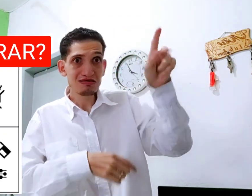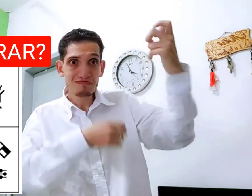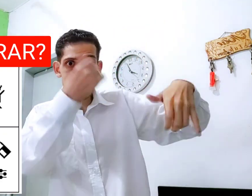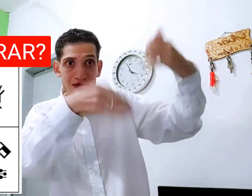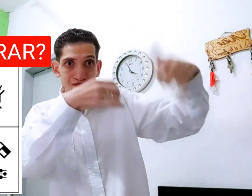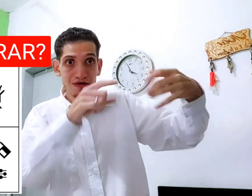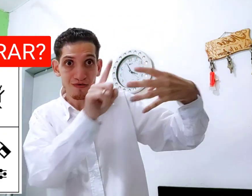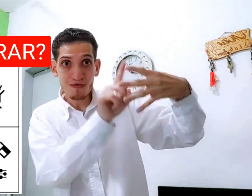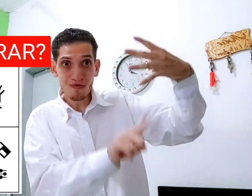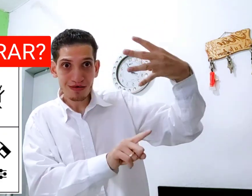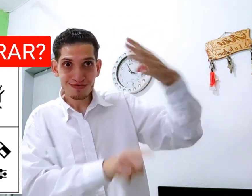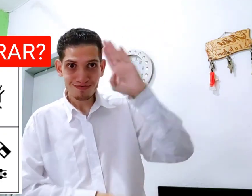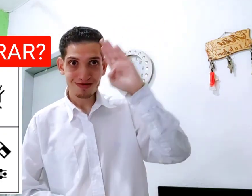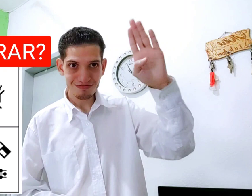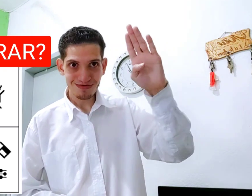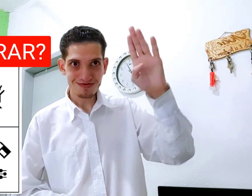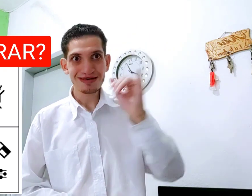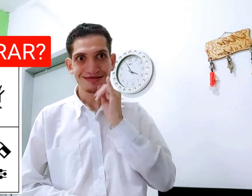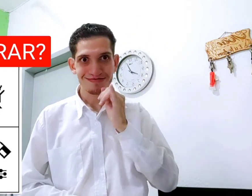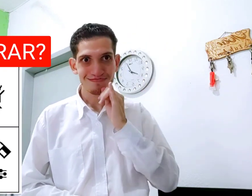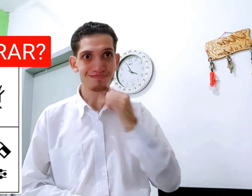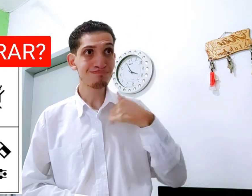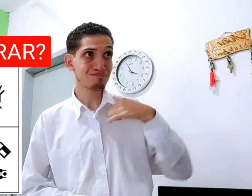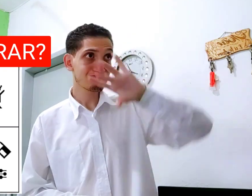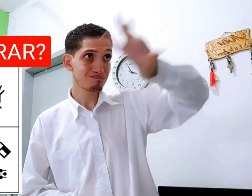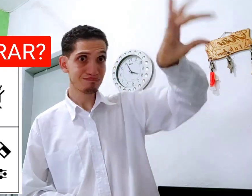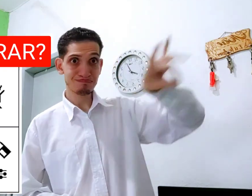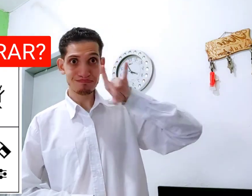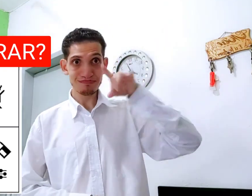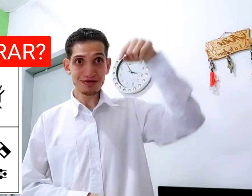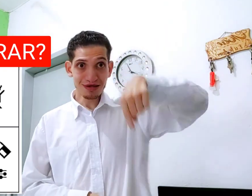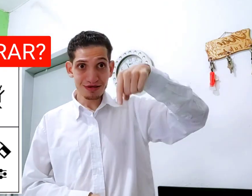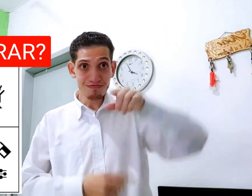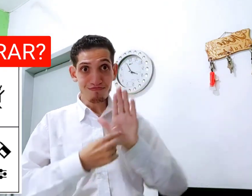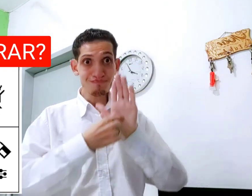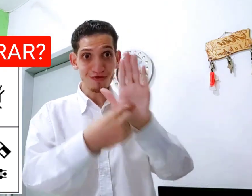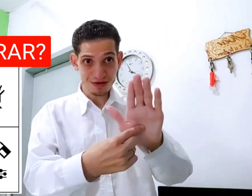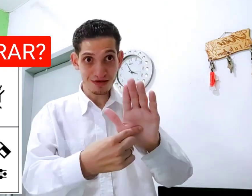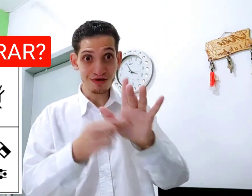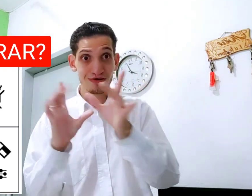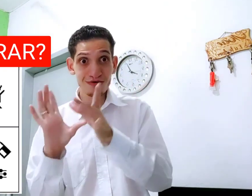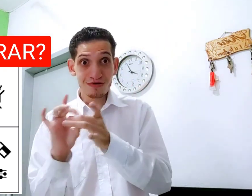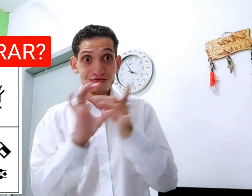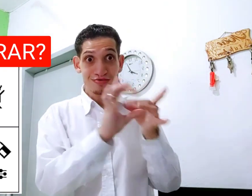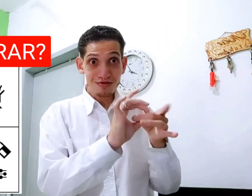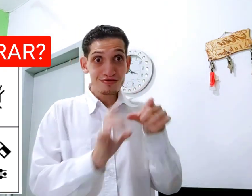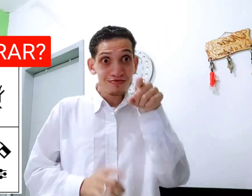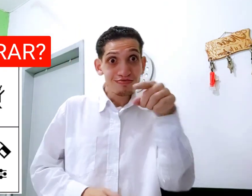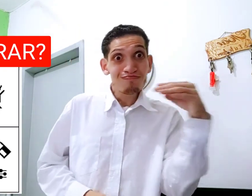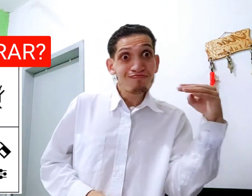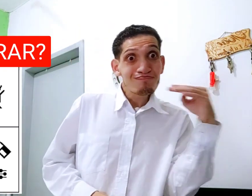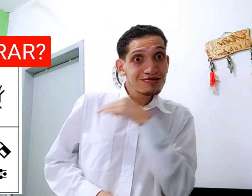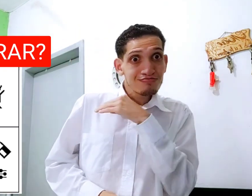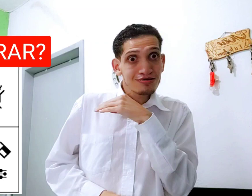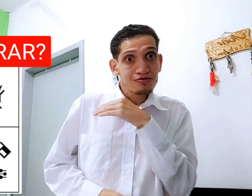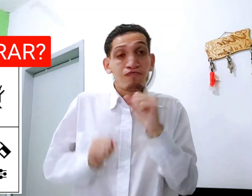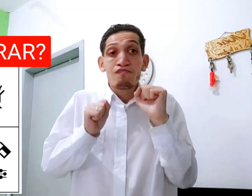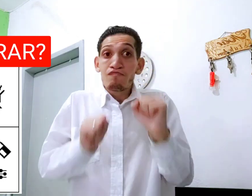E aí eu vi a explicação dessas quatro principais. Então eu vou pegar essas quatro principais exemplos que me deram e vou mostrar.